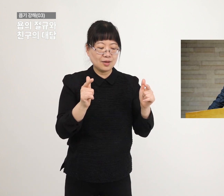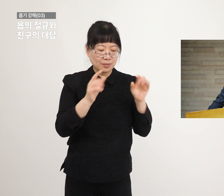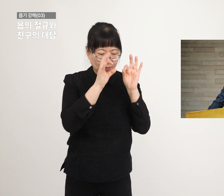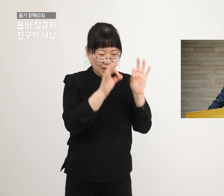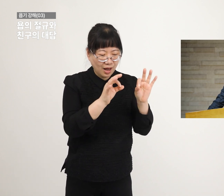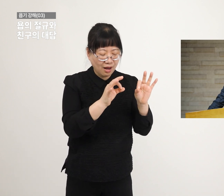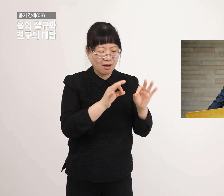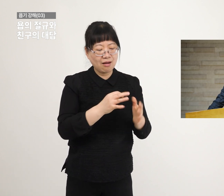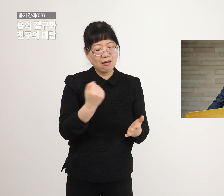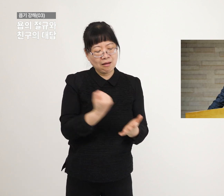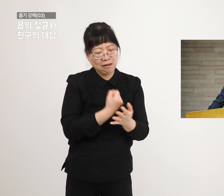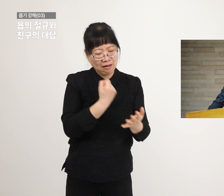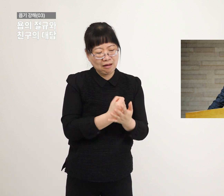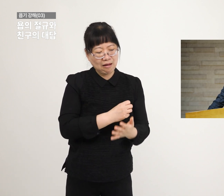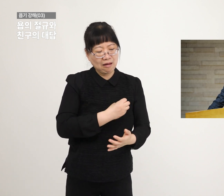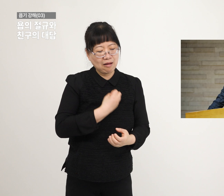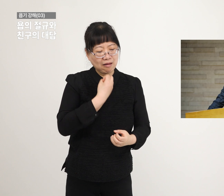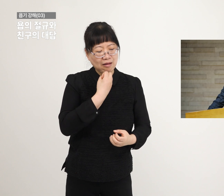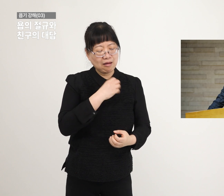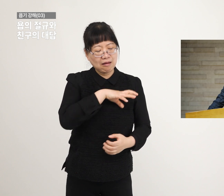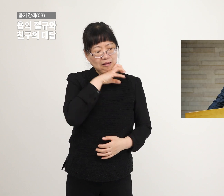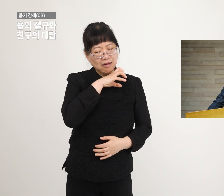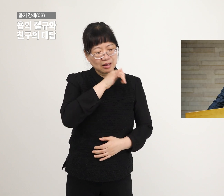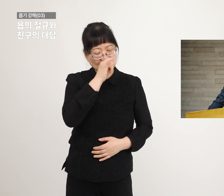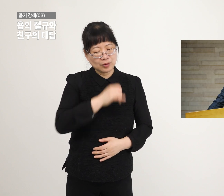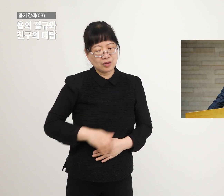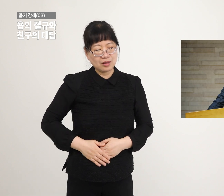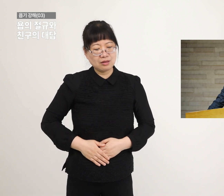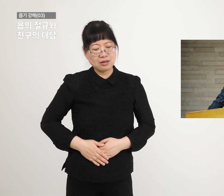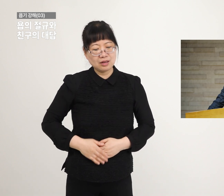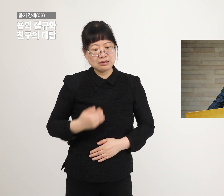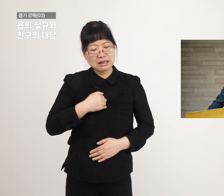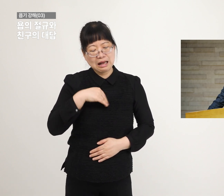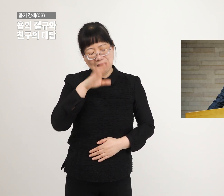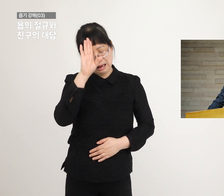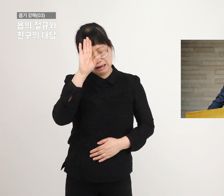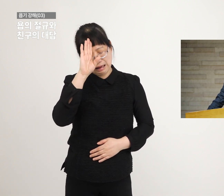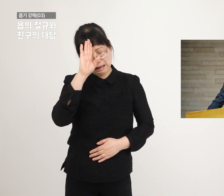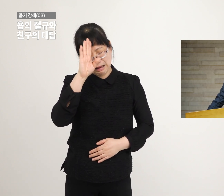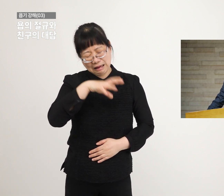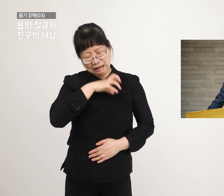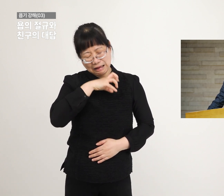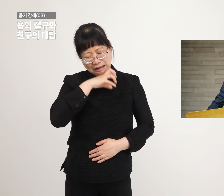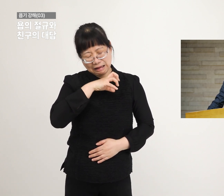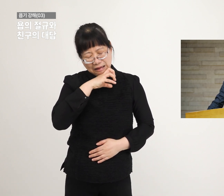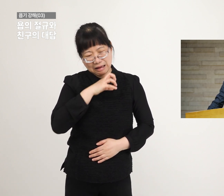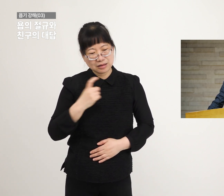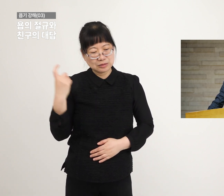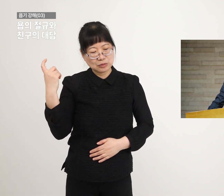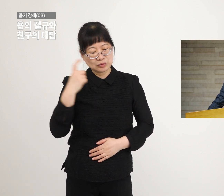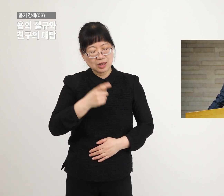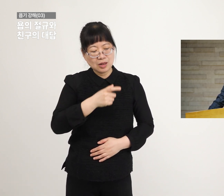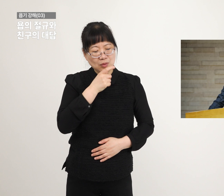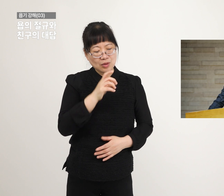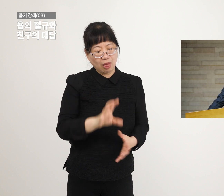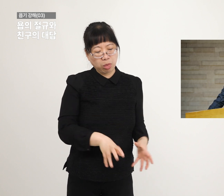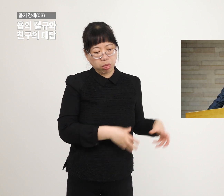나며 내가 앓는 소리는 물이 쏟아지는 소리 같구나. 이 앓는 소리.